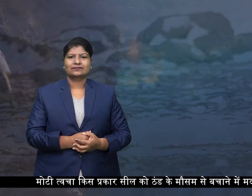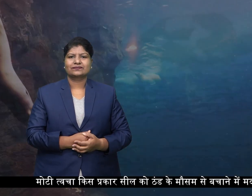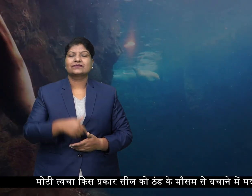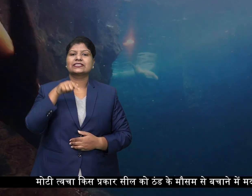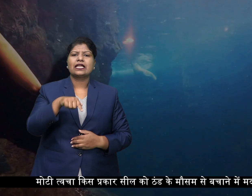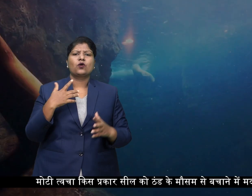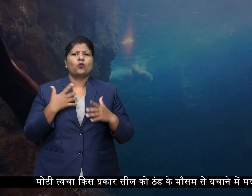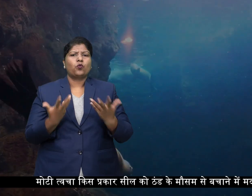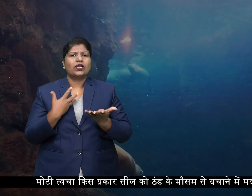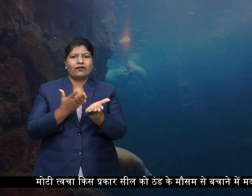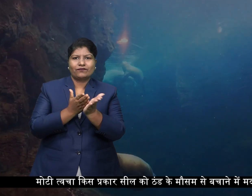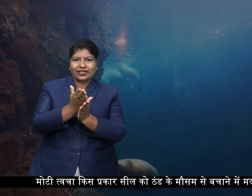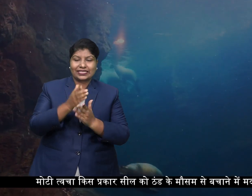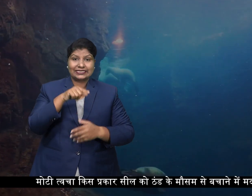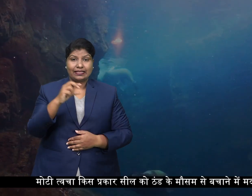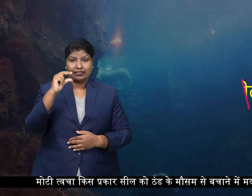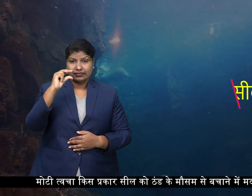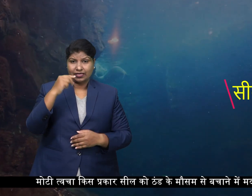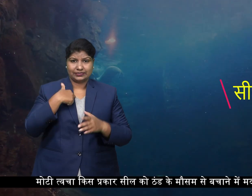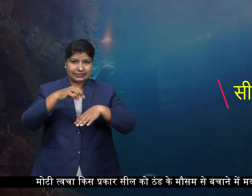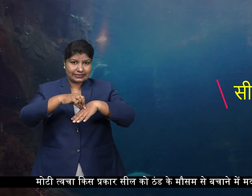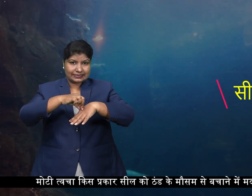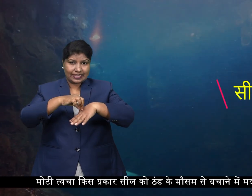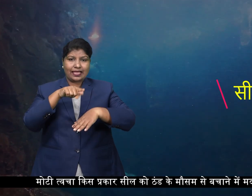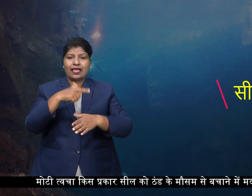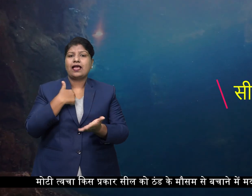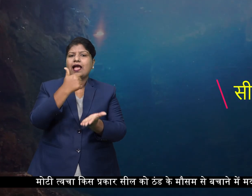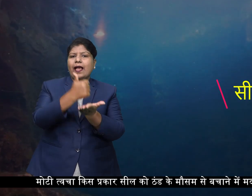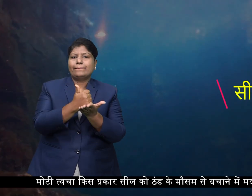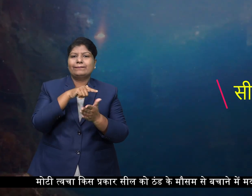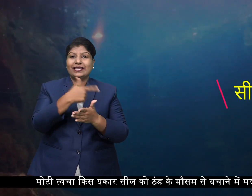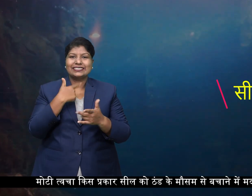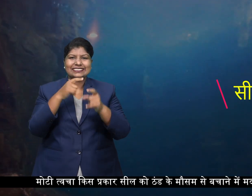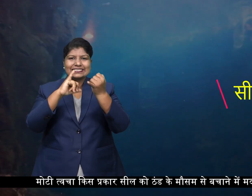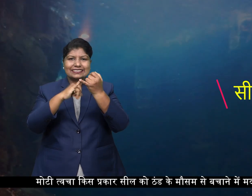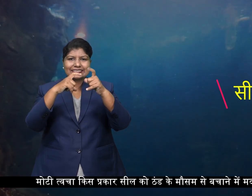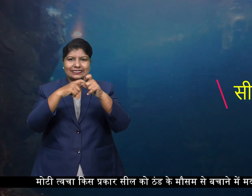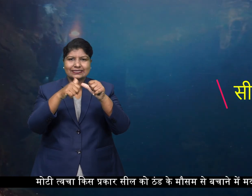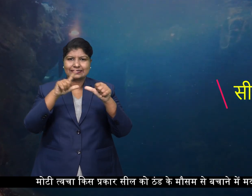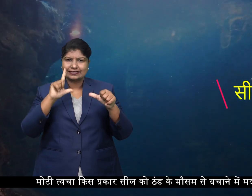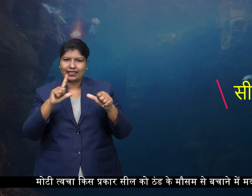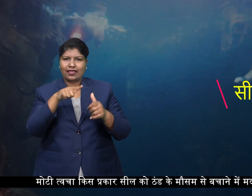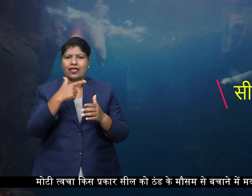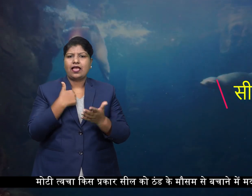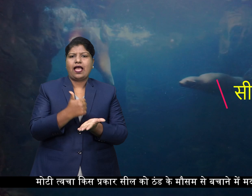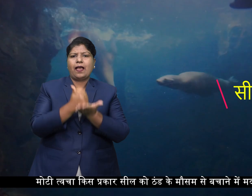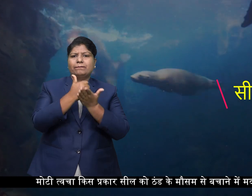मोटी त्वचा किस प्रकार सील को ठंड के मौसम में से बचाने में मदद करती है?